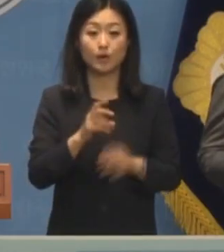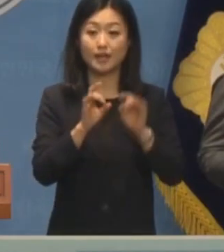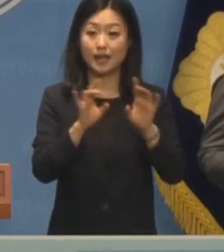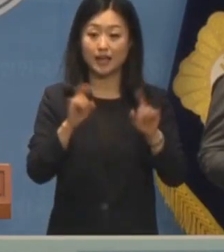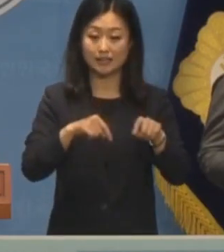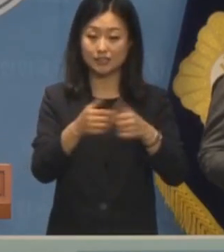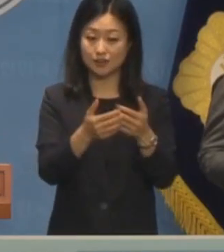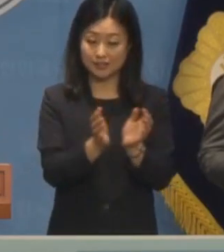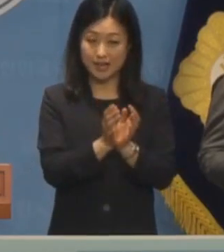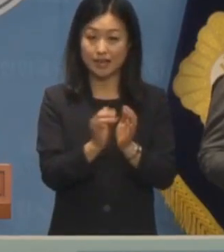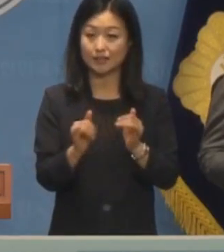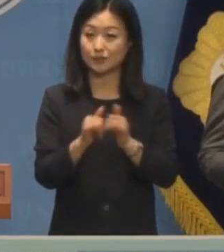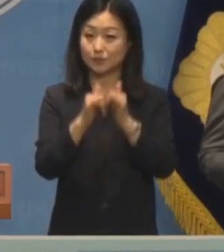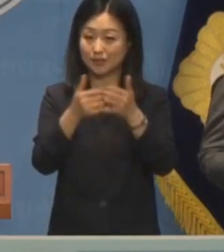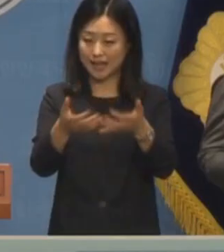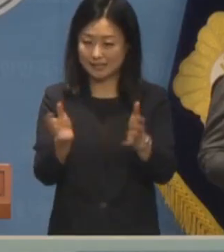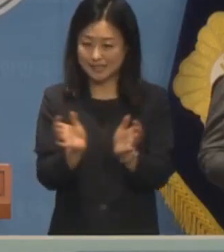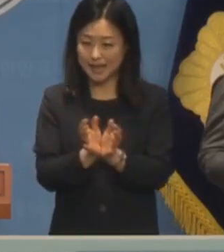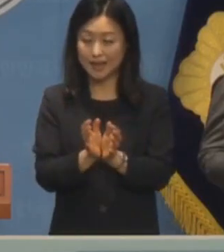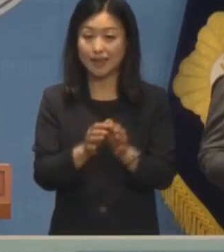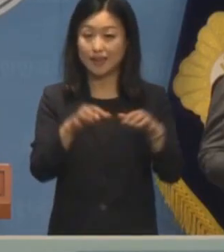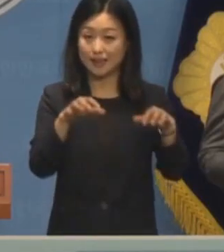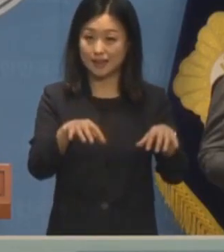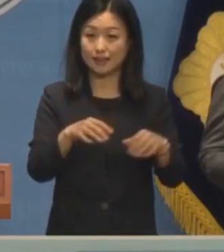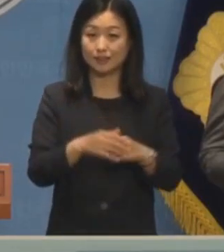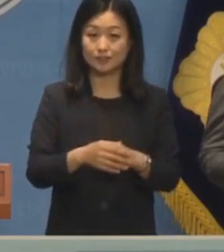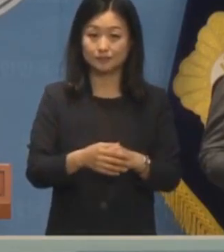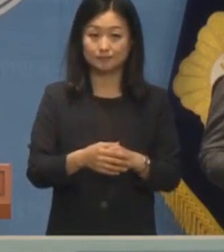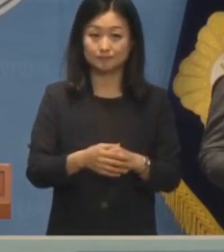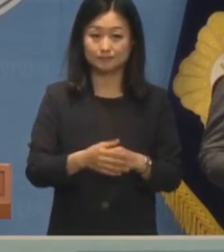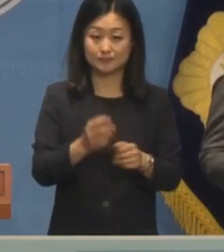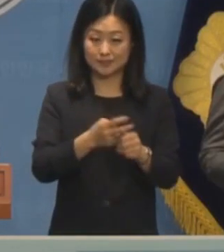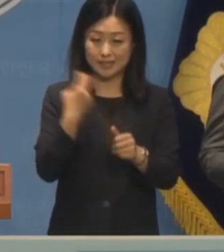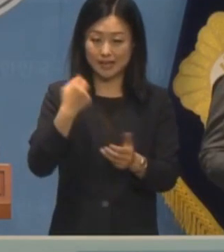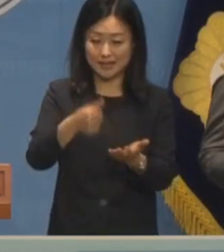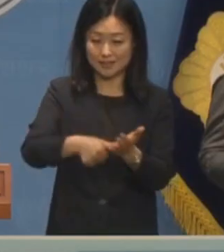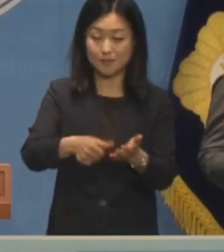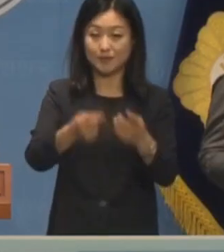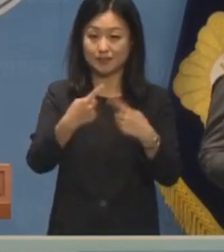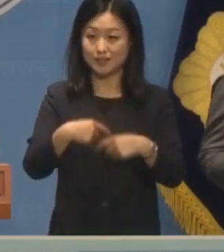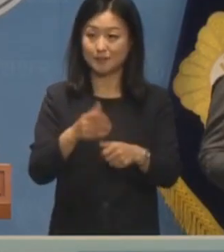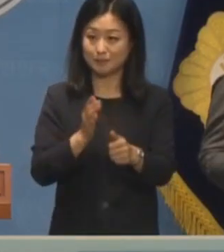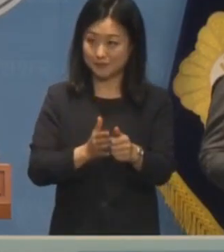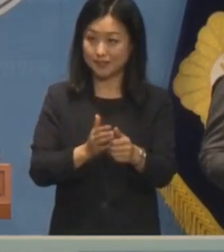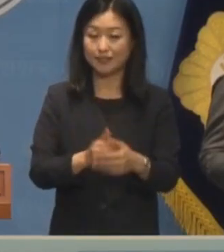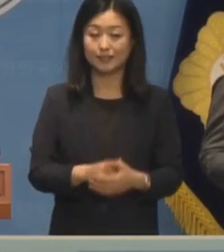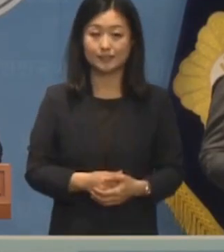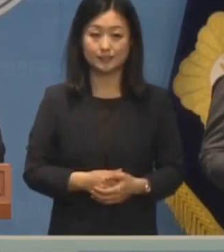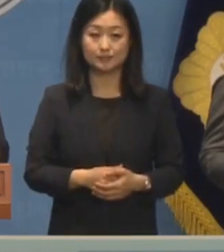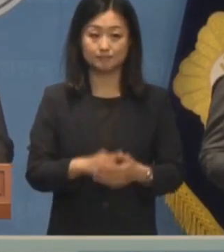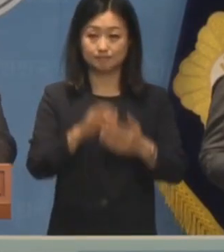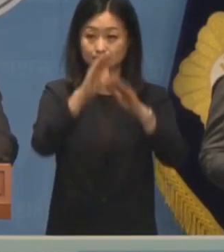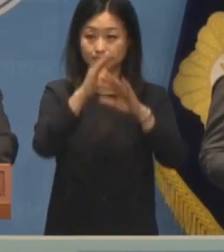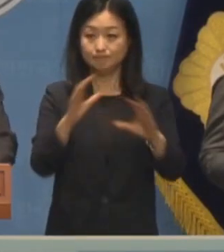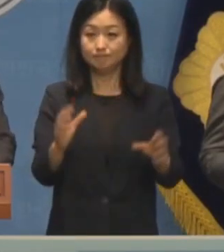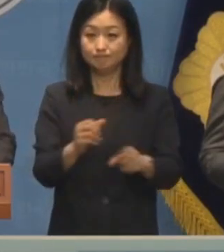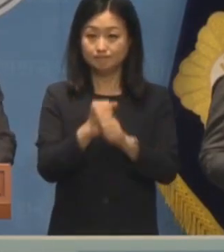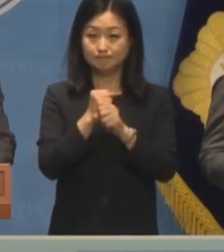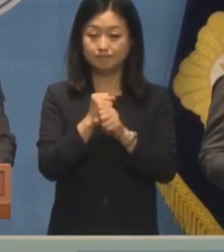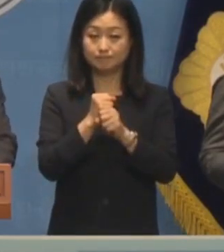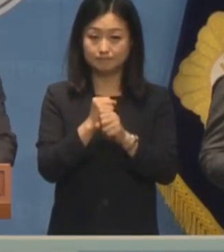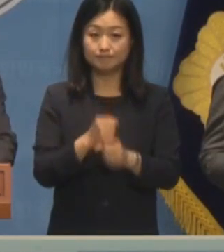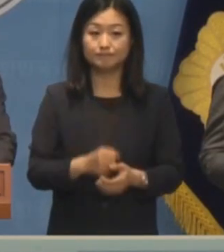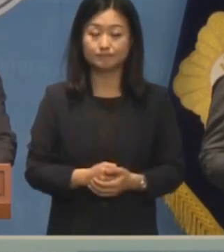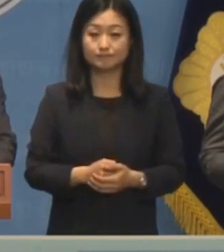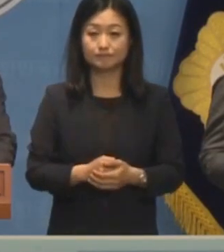정당 사회단체분들도 이 유권자 서명운동에 적극 동참해 주시기 바랍니다. 이런 내용들 다 모아서